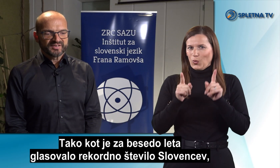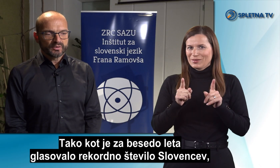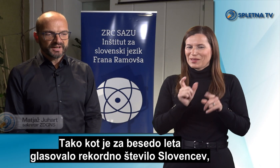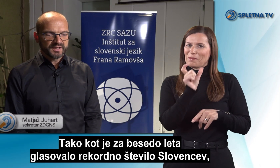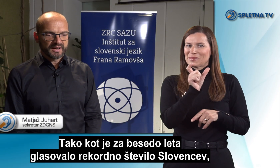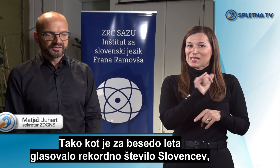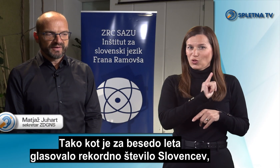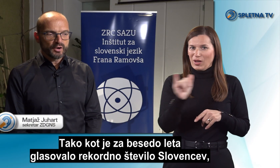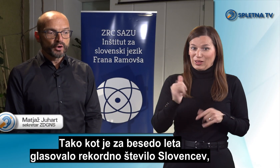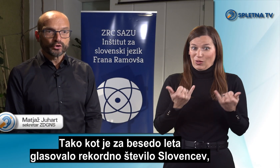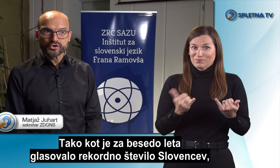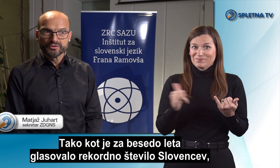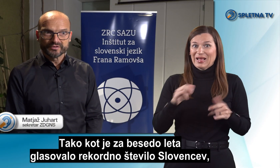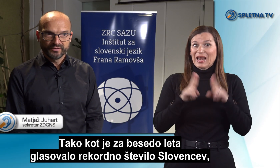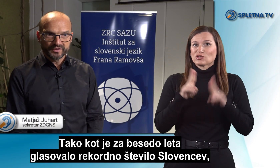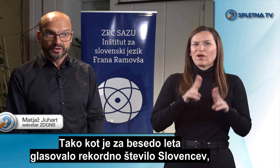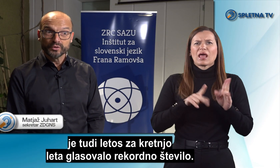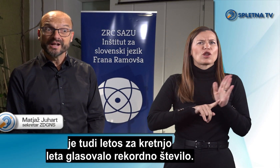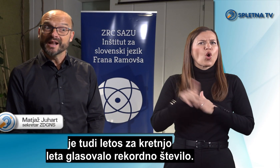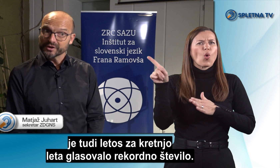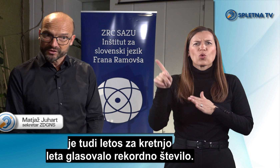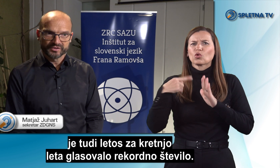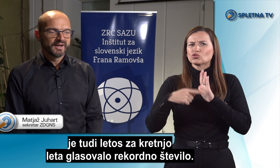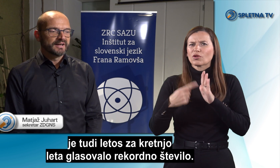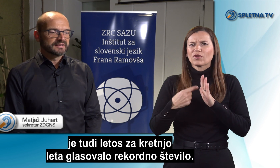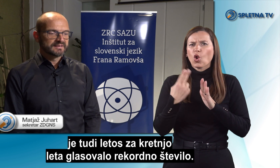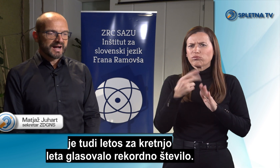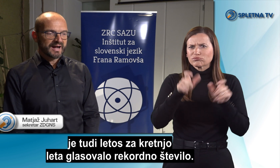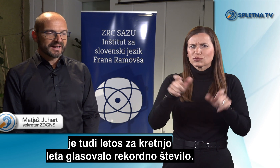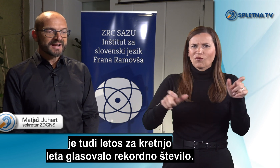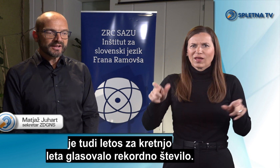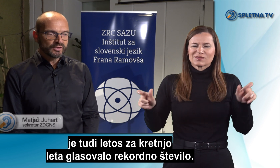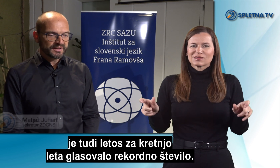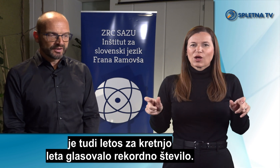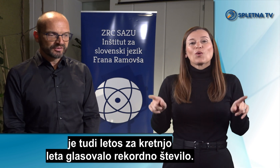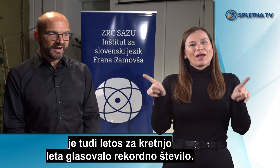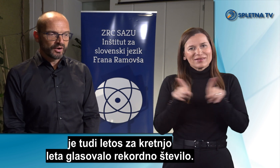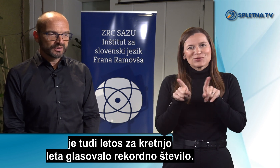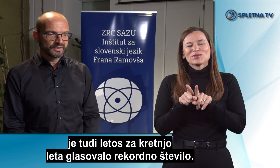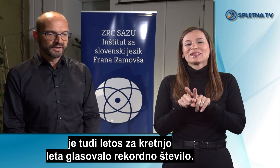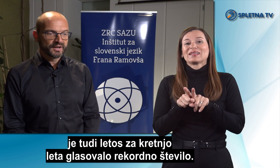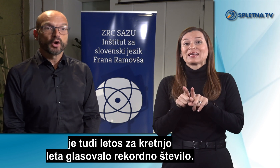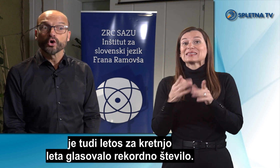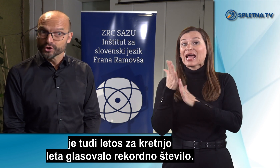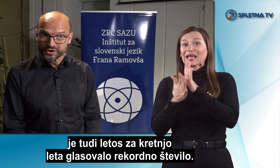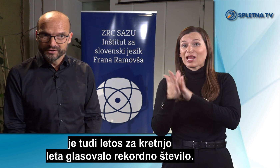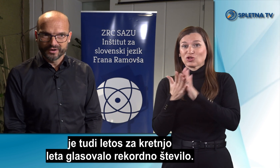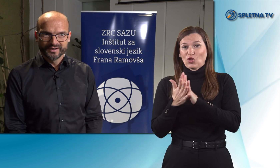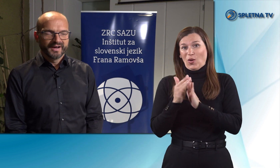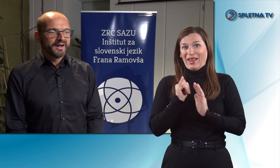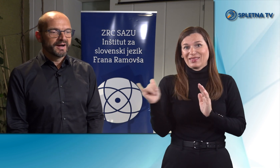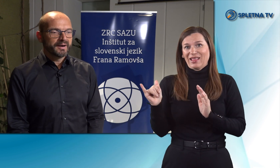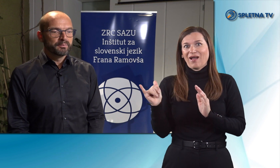za besedo leta glasovalo rekordno število Slovencev, je tudi letos za kretnjo leta glasovalo rekordno